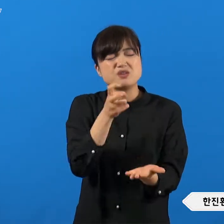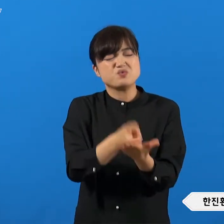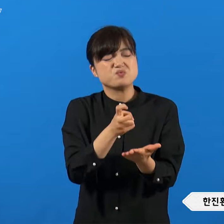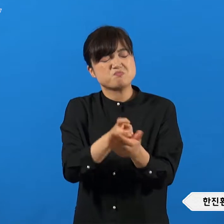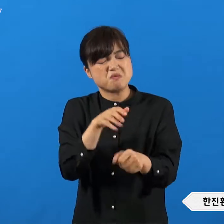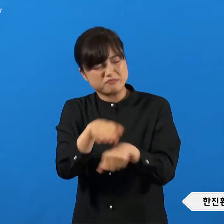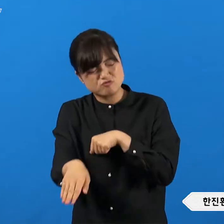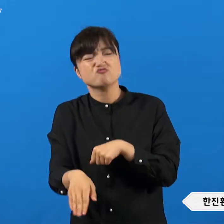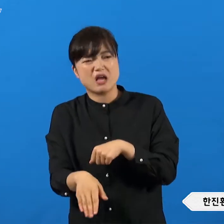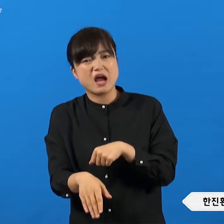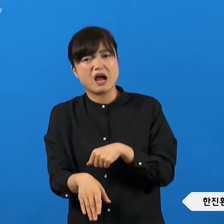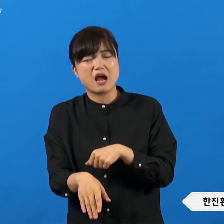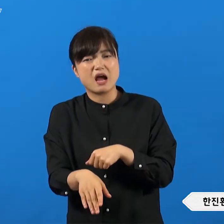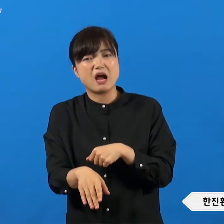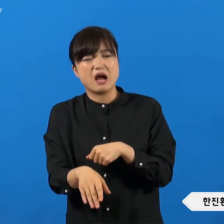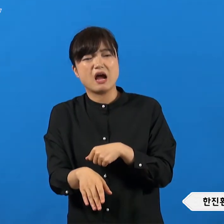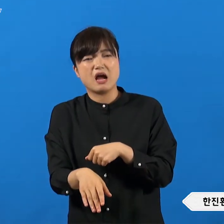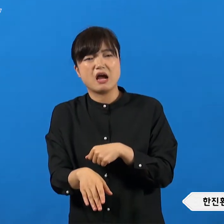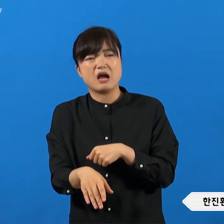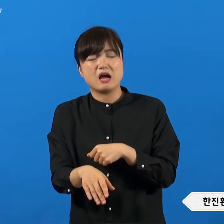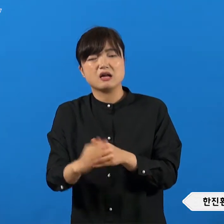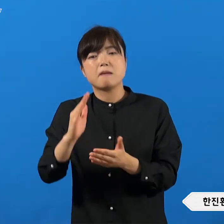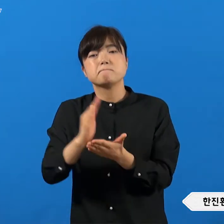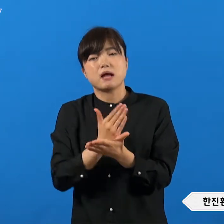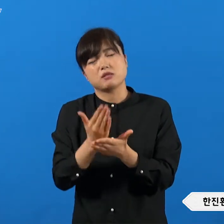율법주의 조금 판별해 볼 수 있습니다.